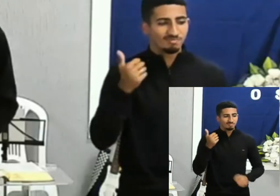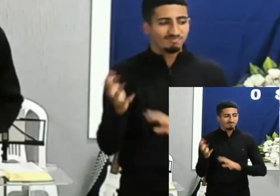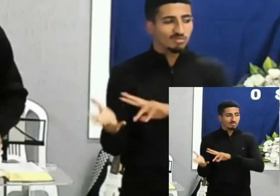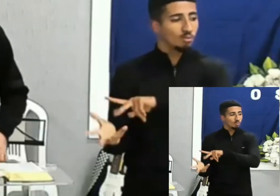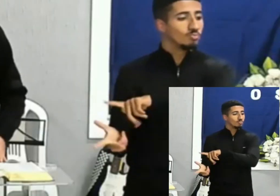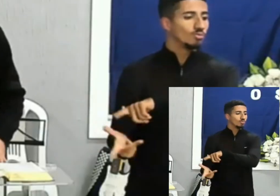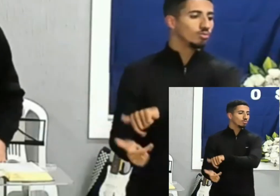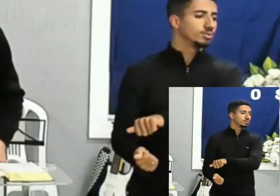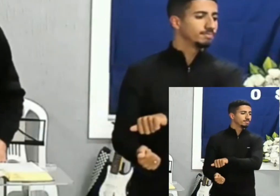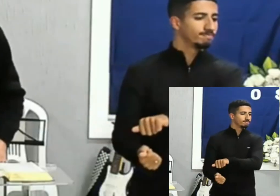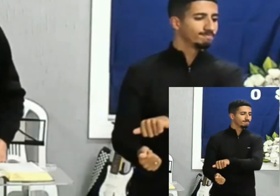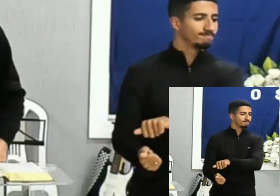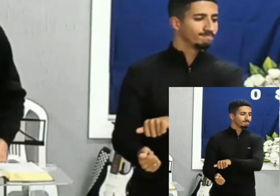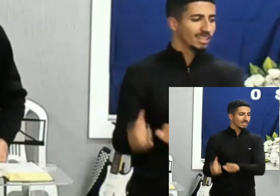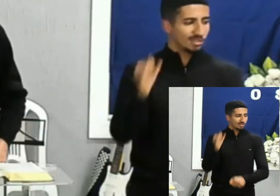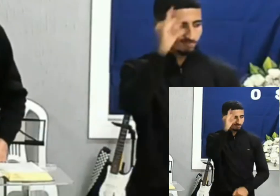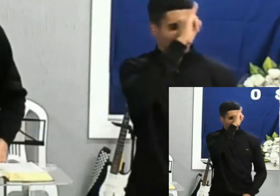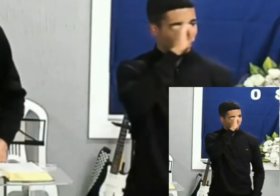quanta tolice.